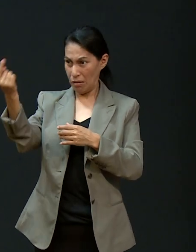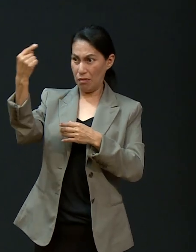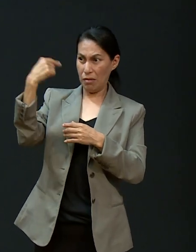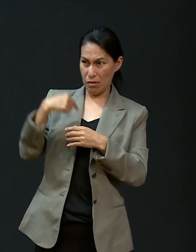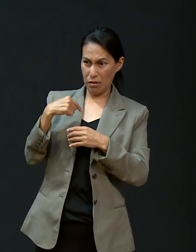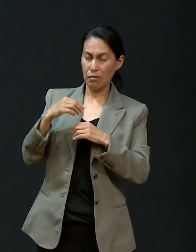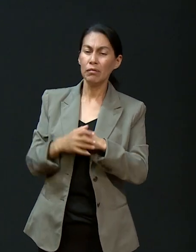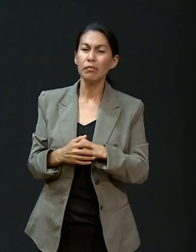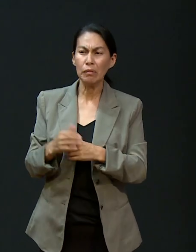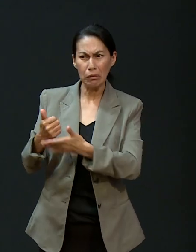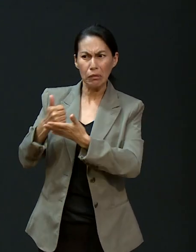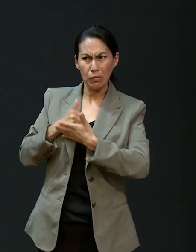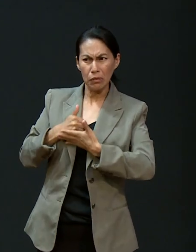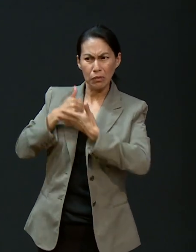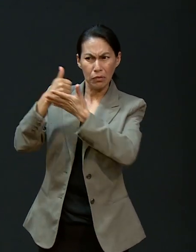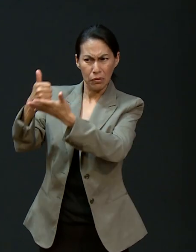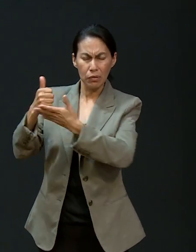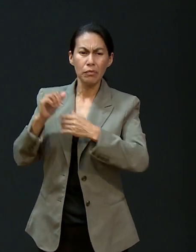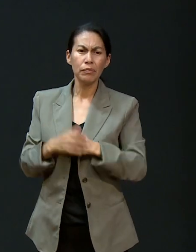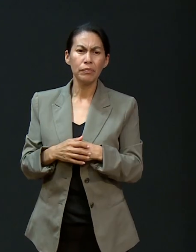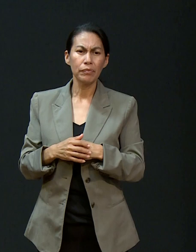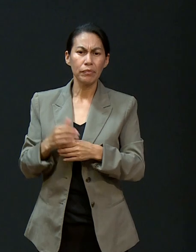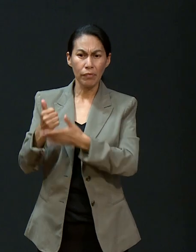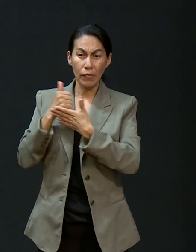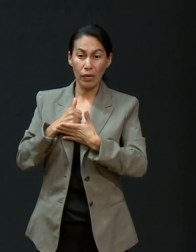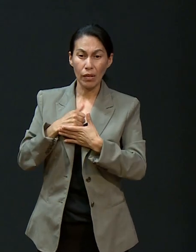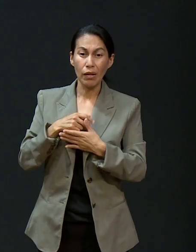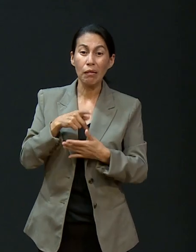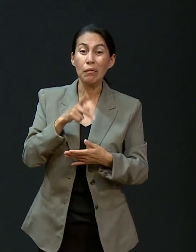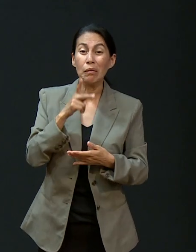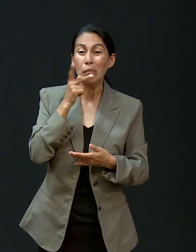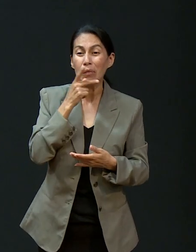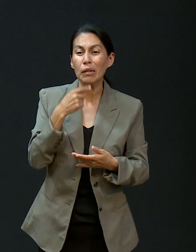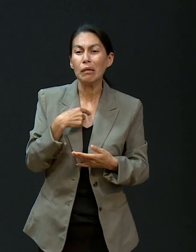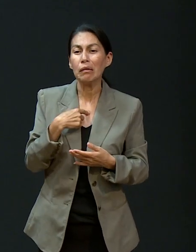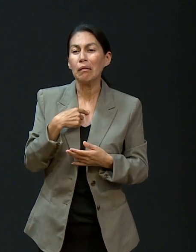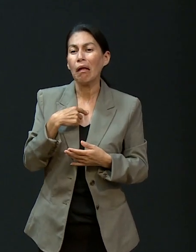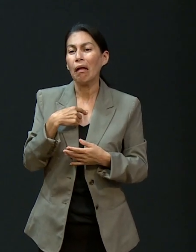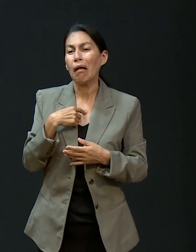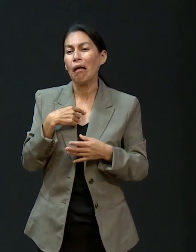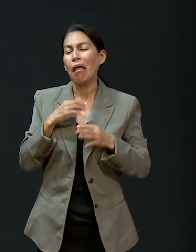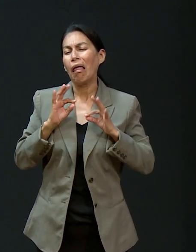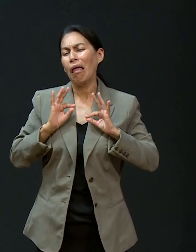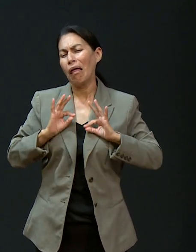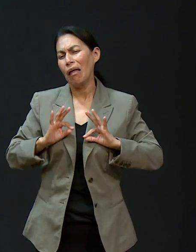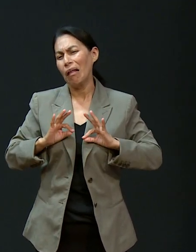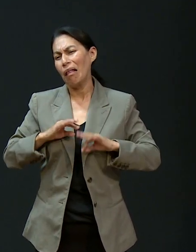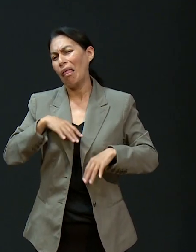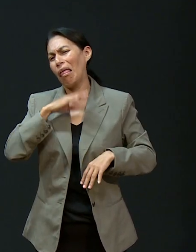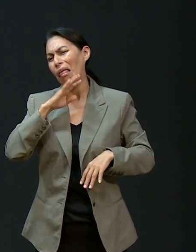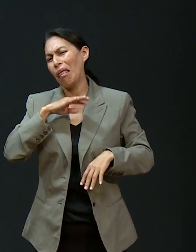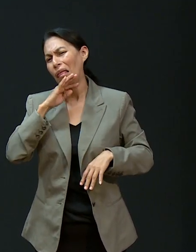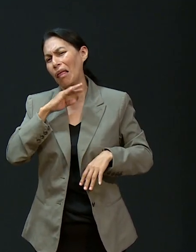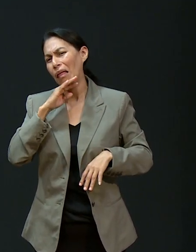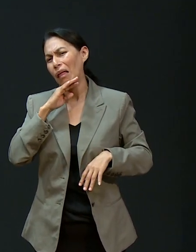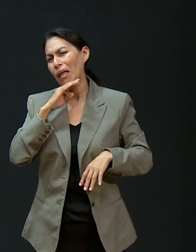de surf para que ellos me... Auxiliara. Auxiliara. Pero yo soy despistada, Pastor. Soy muy tranquila.